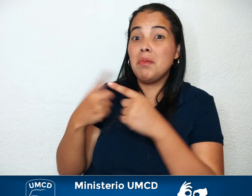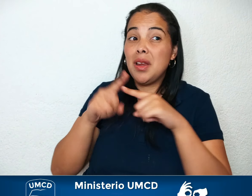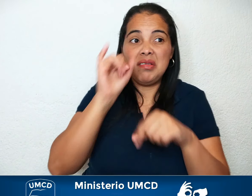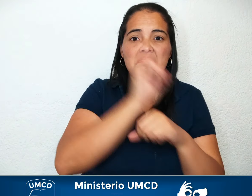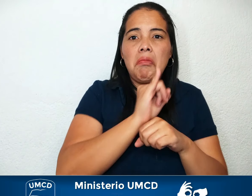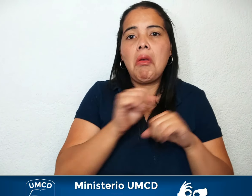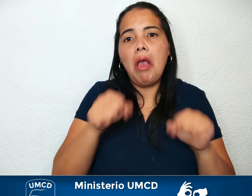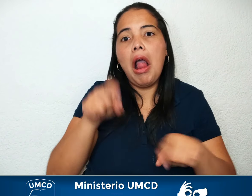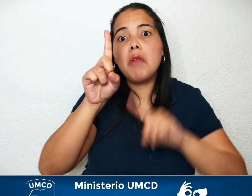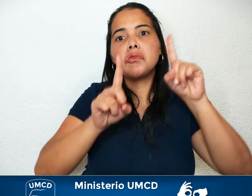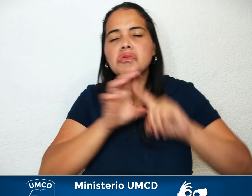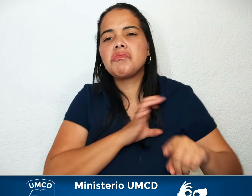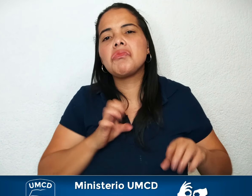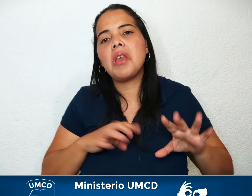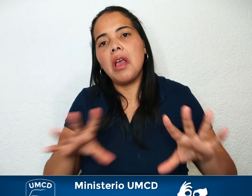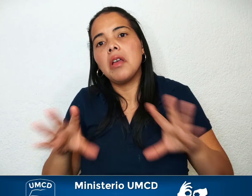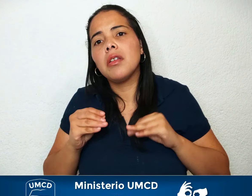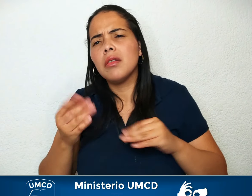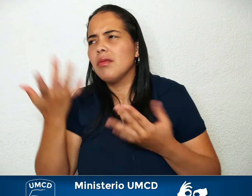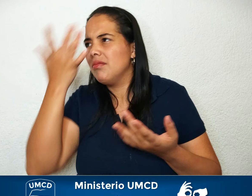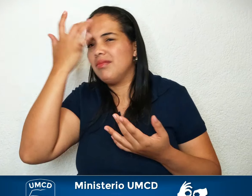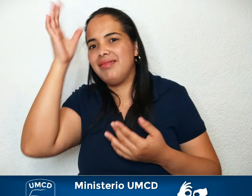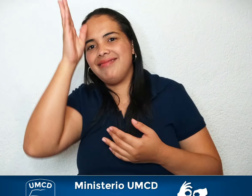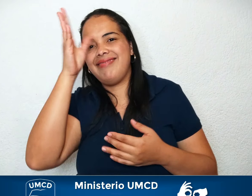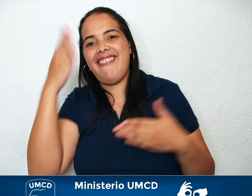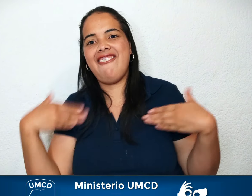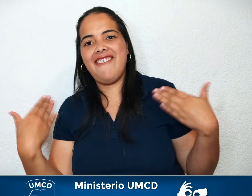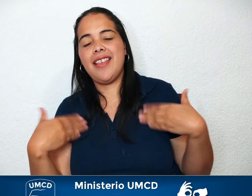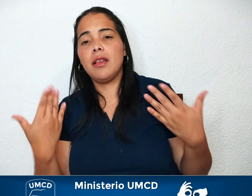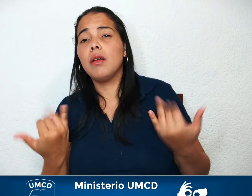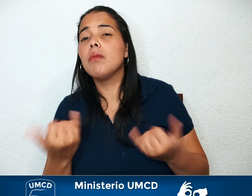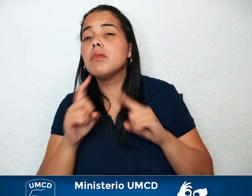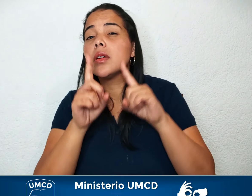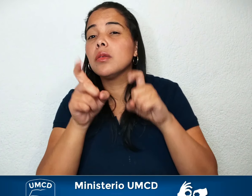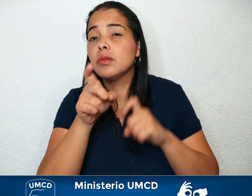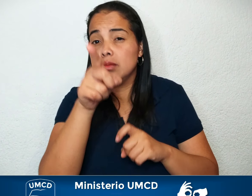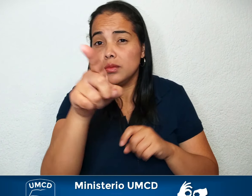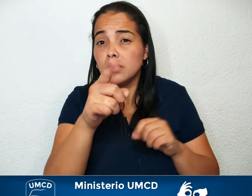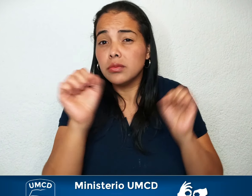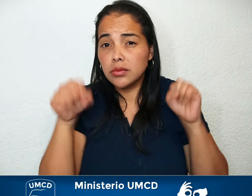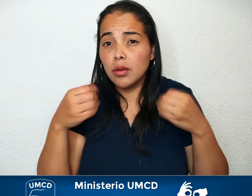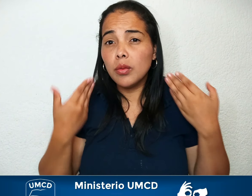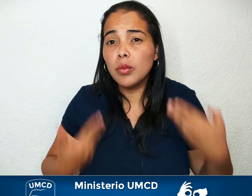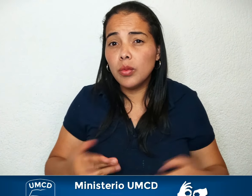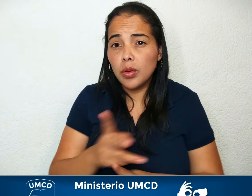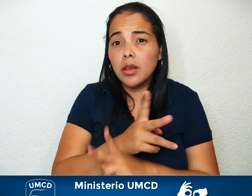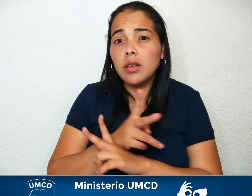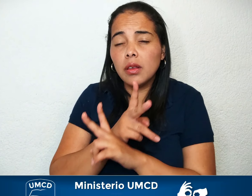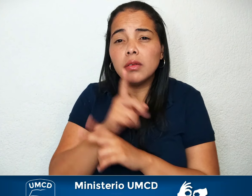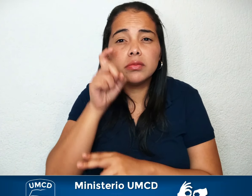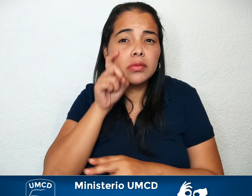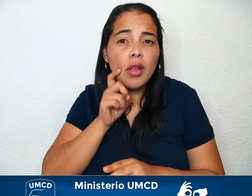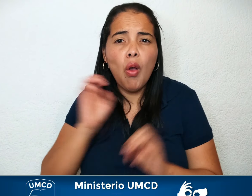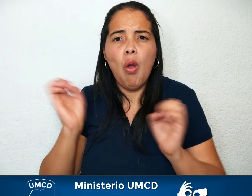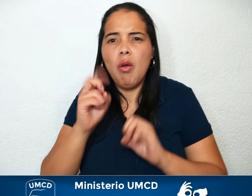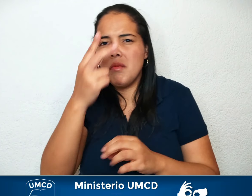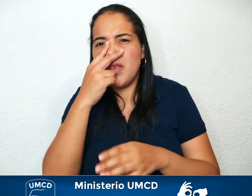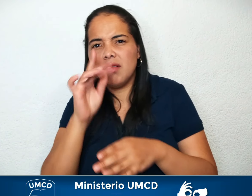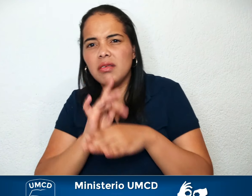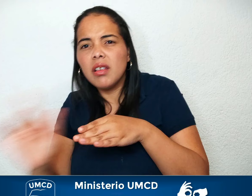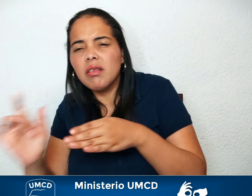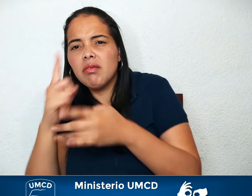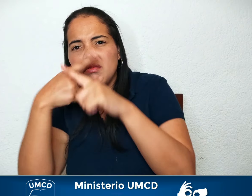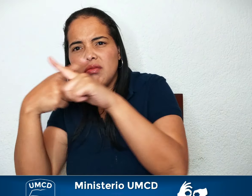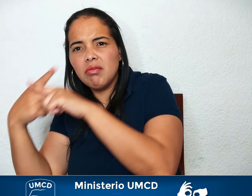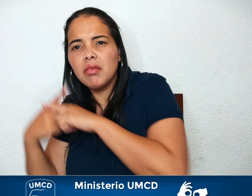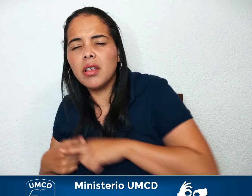se pierde, imagínese cómo estará el mundo. ¿Cómo está usted viendo y percibiendo el pecado sexual? ¿Cómo usted